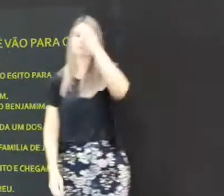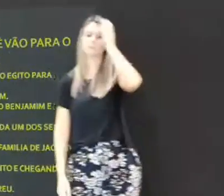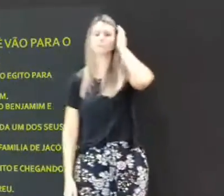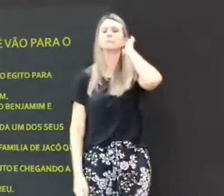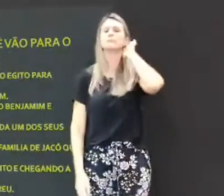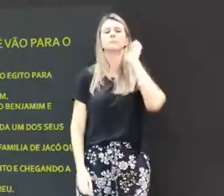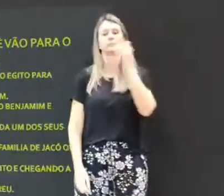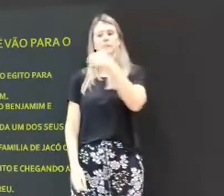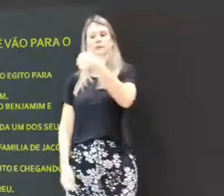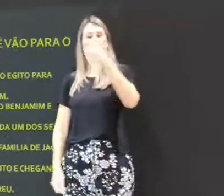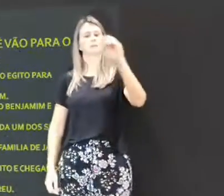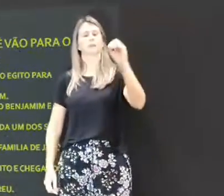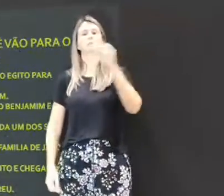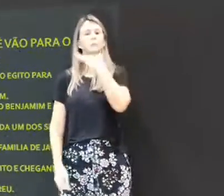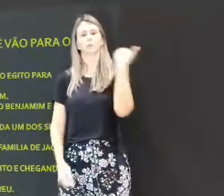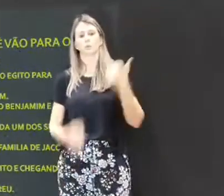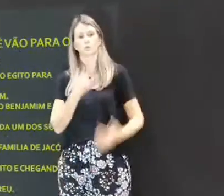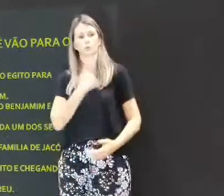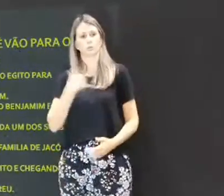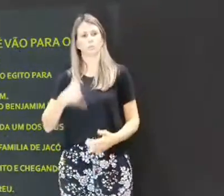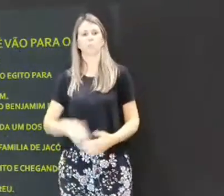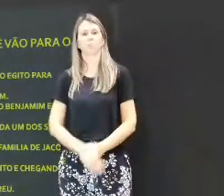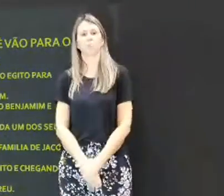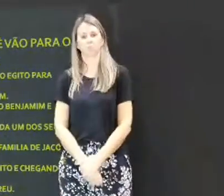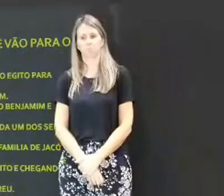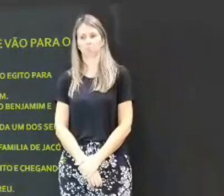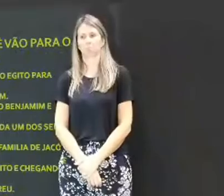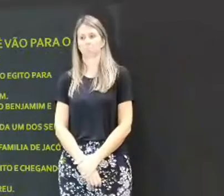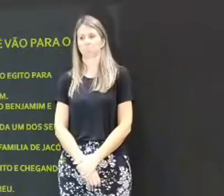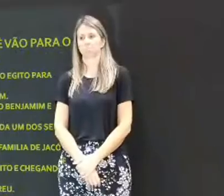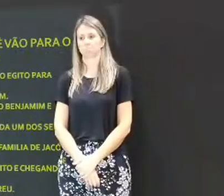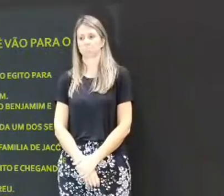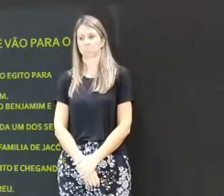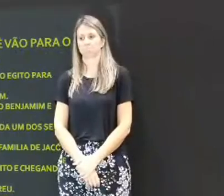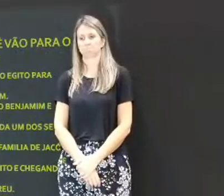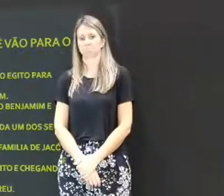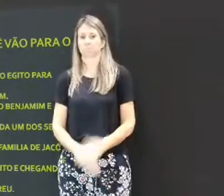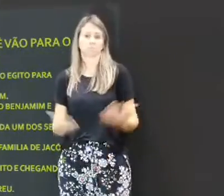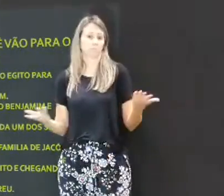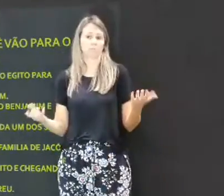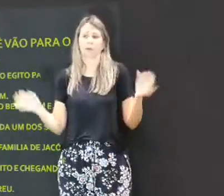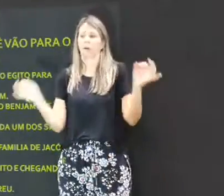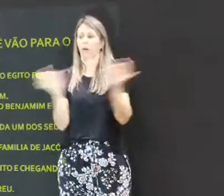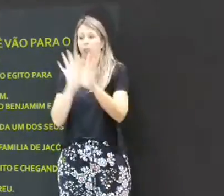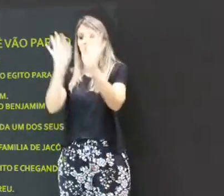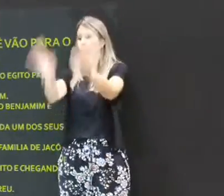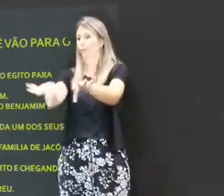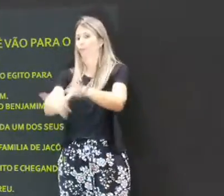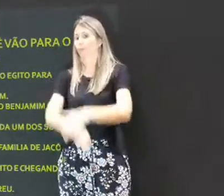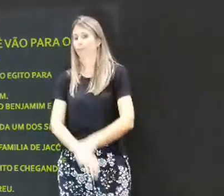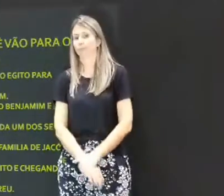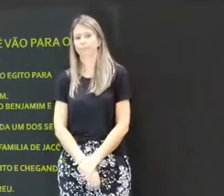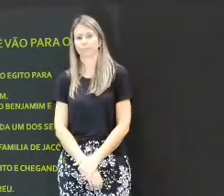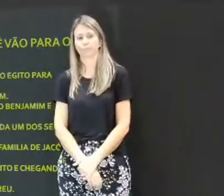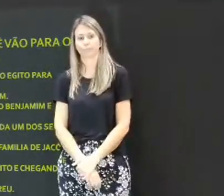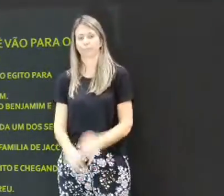110 anos de idade, José morreu. João morreu. José morreu.